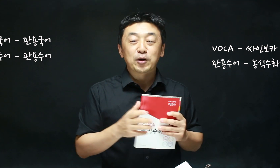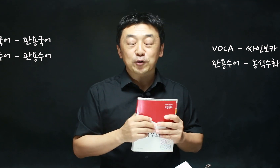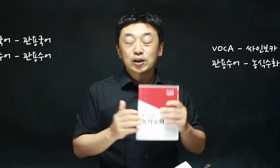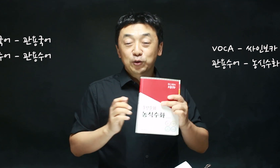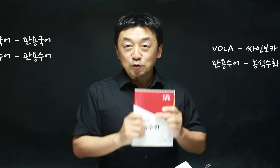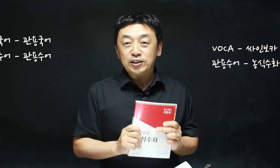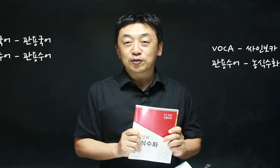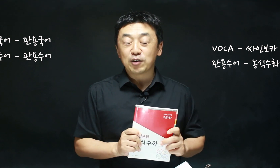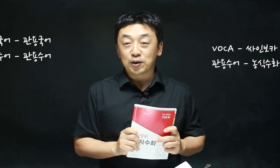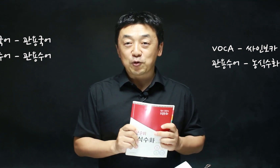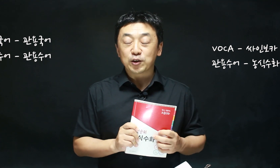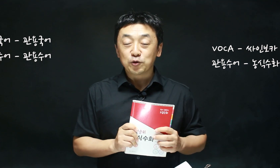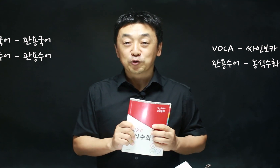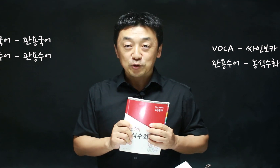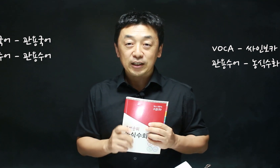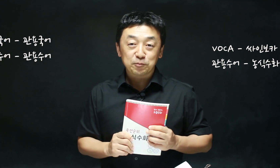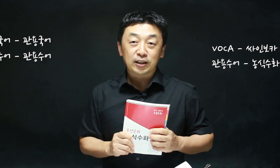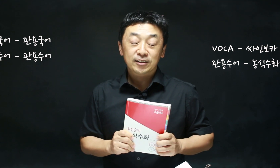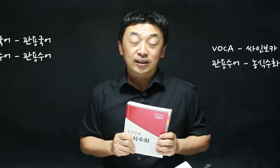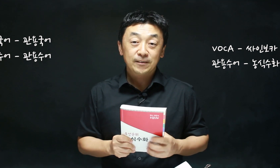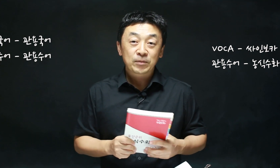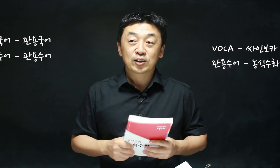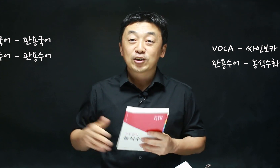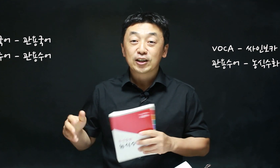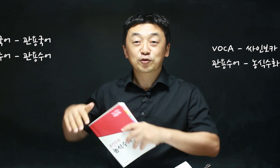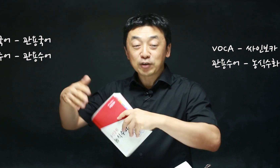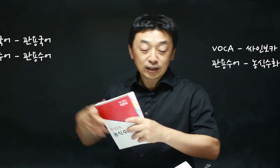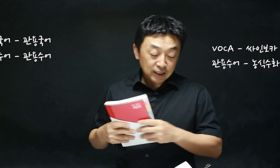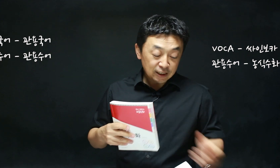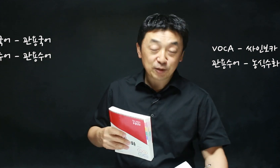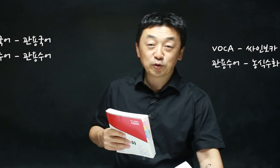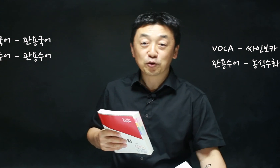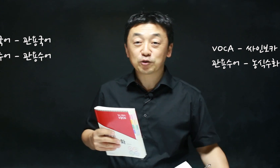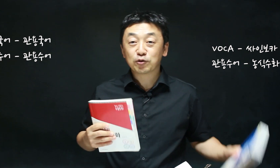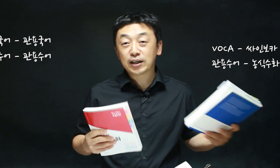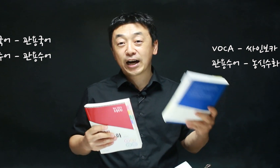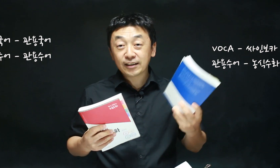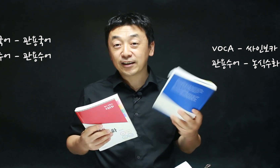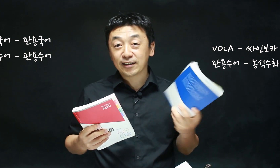바로 농식수화, 관용수화입니다. 네. 그러니까 이 기본 어휘 수화 안에,